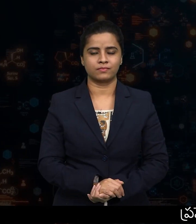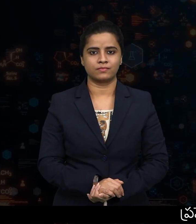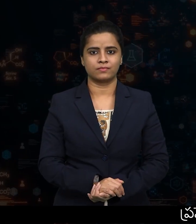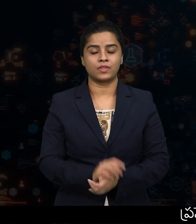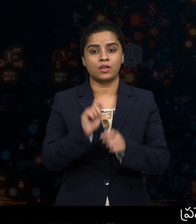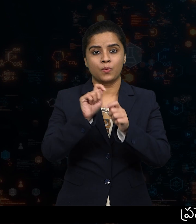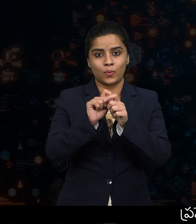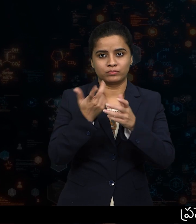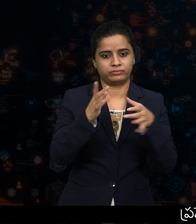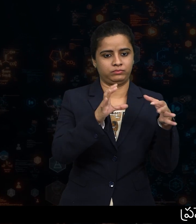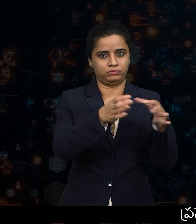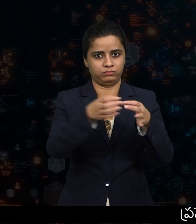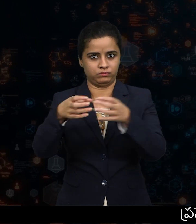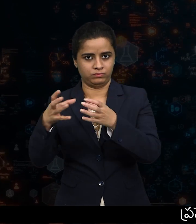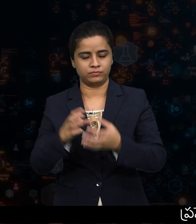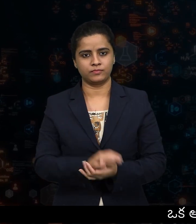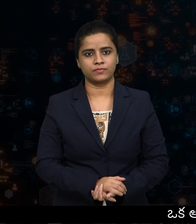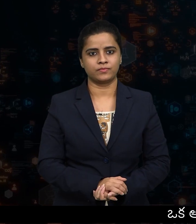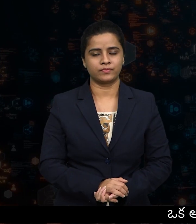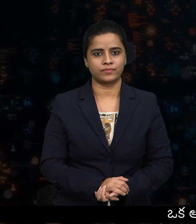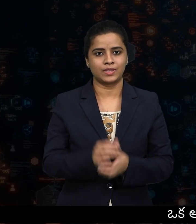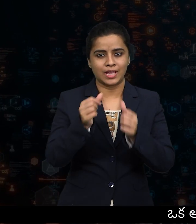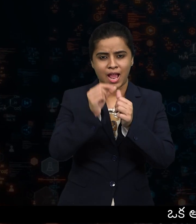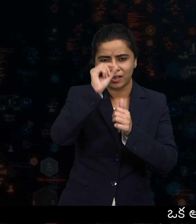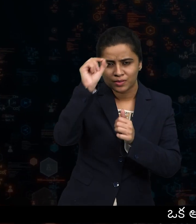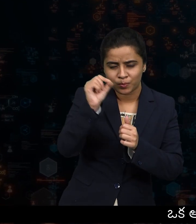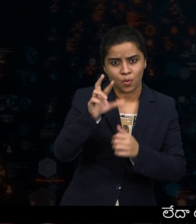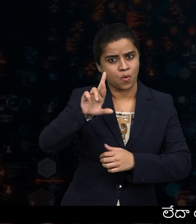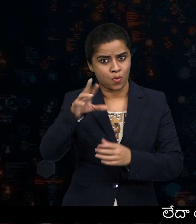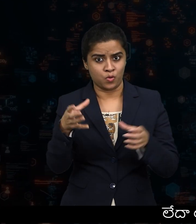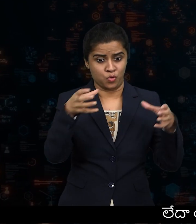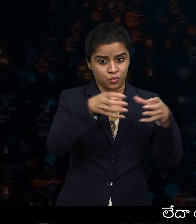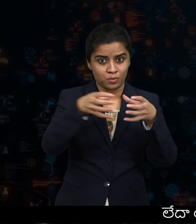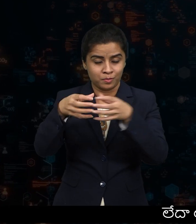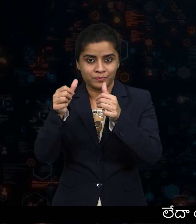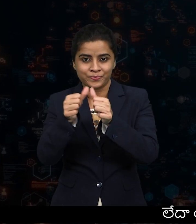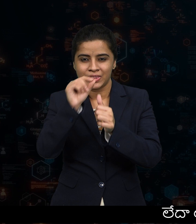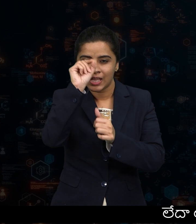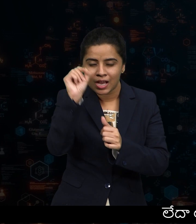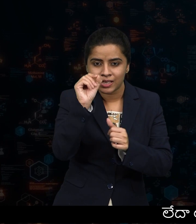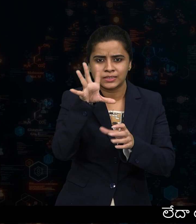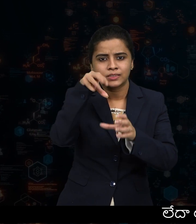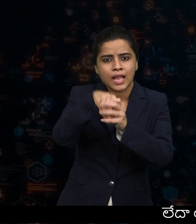ప్రమేయ సమూహం ఒక అణువులోని అణువు లేదా అణువుల సమూహం.